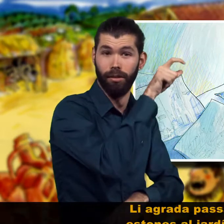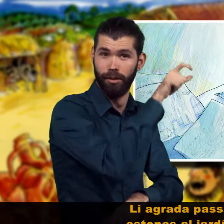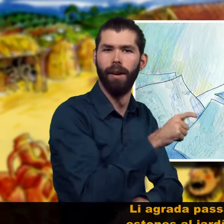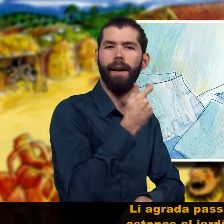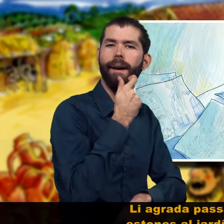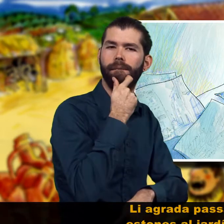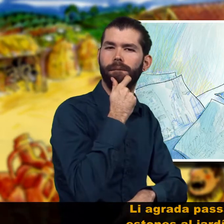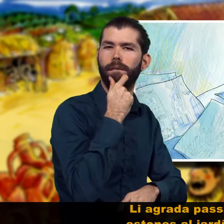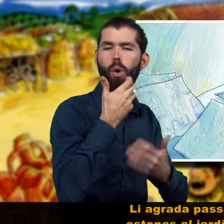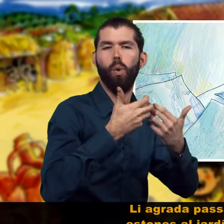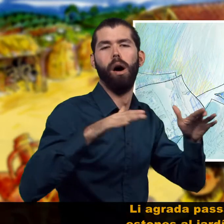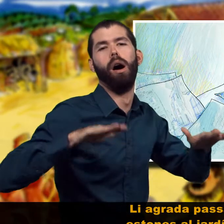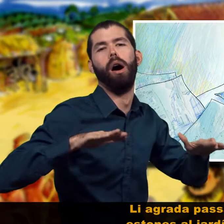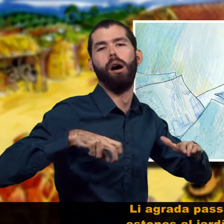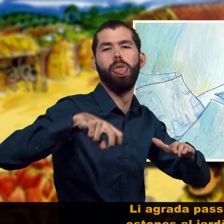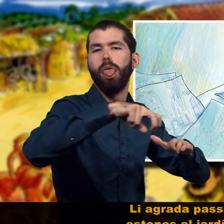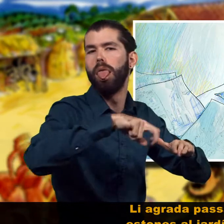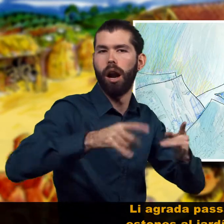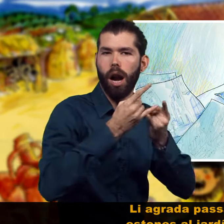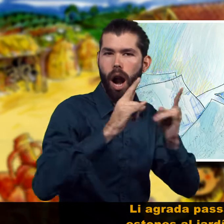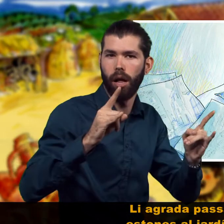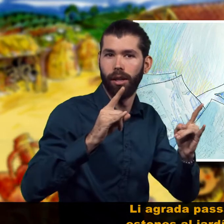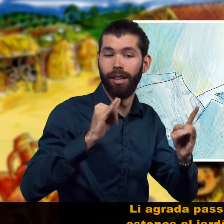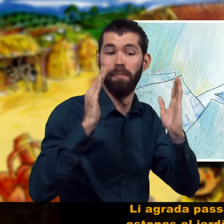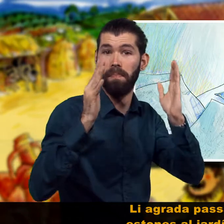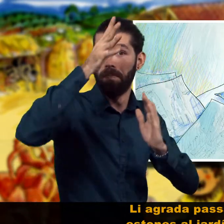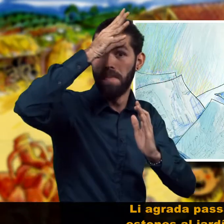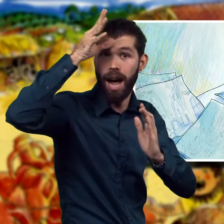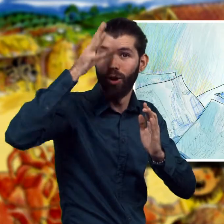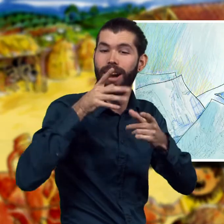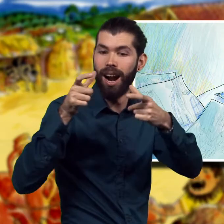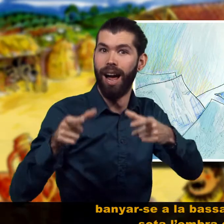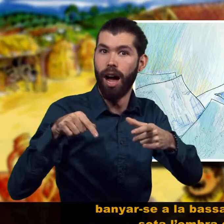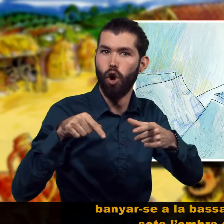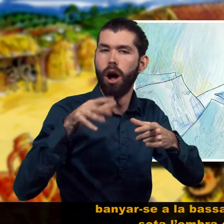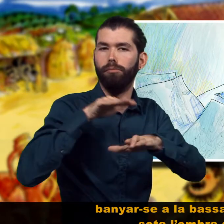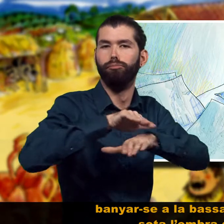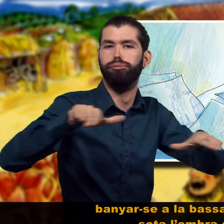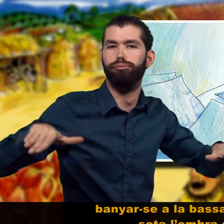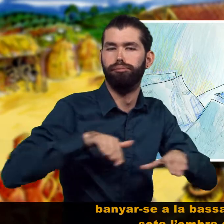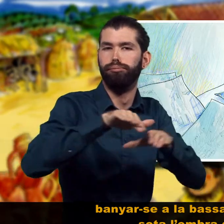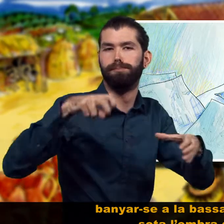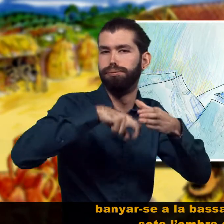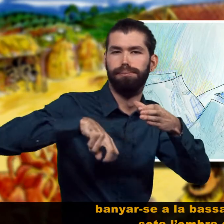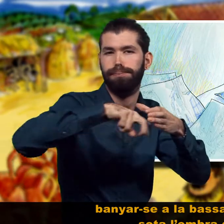Li agrada passar llargues estones al jardí i a l'estiu banyar-se a la bassa i fer migdiada sota l'ombra del til·ler.